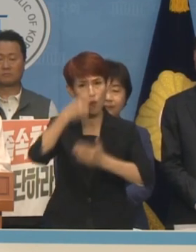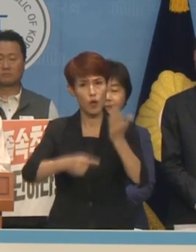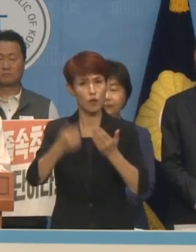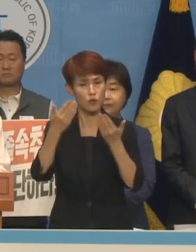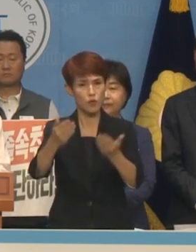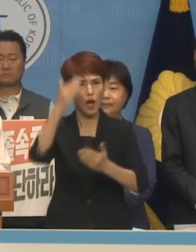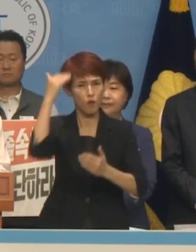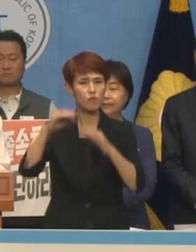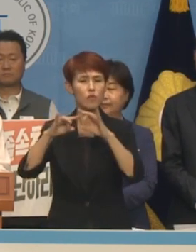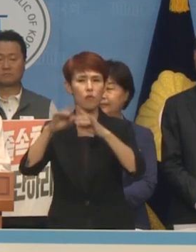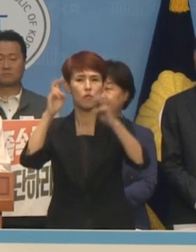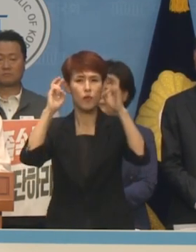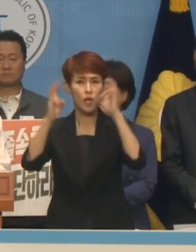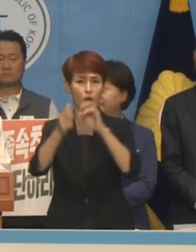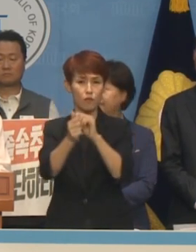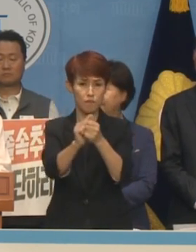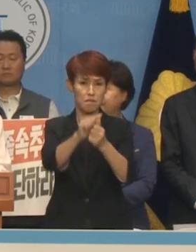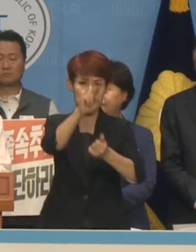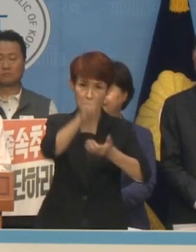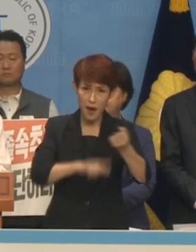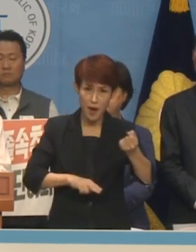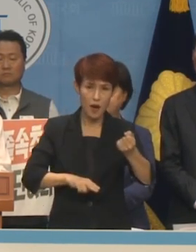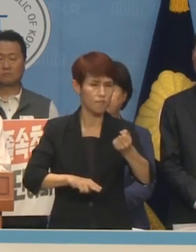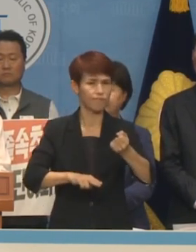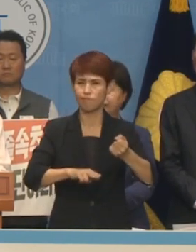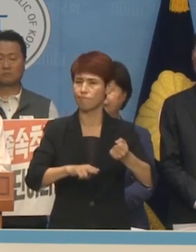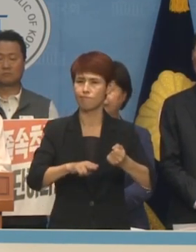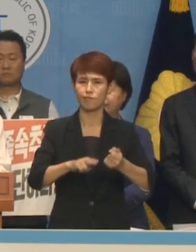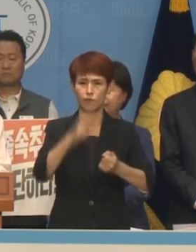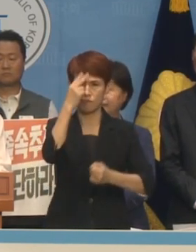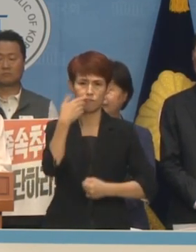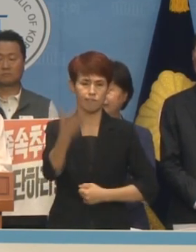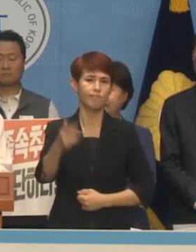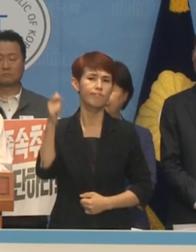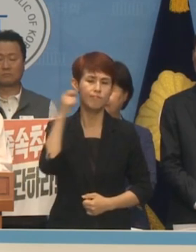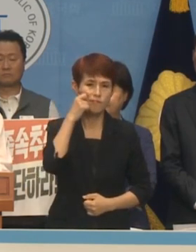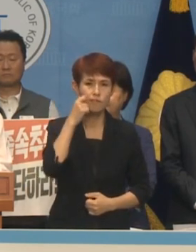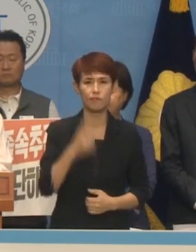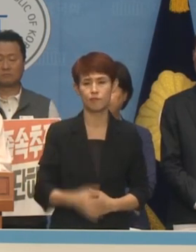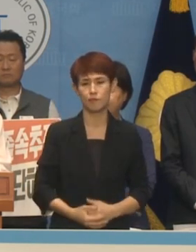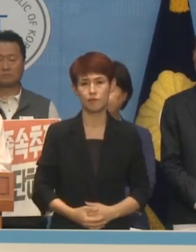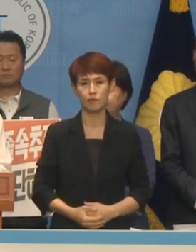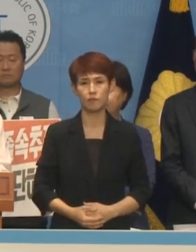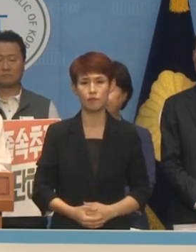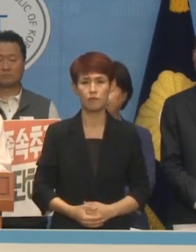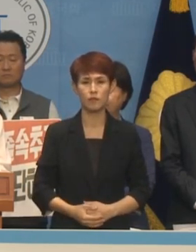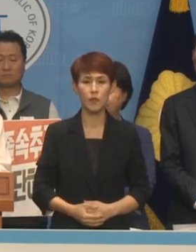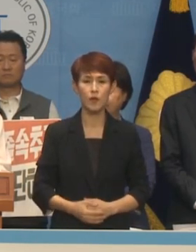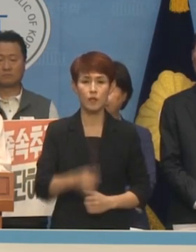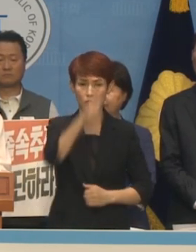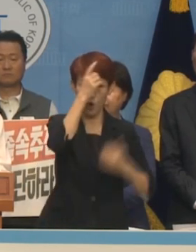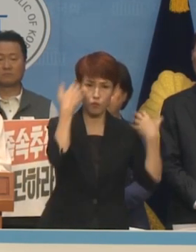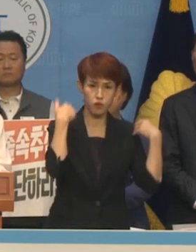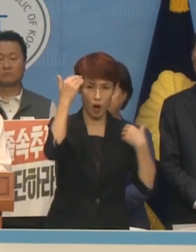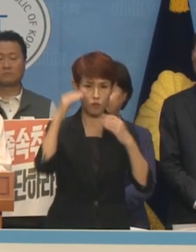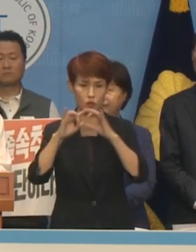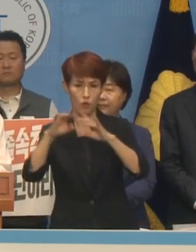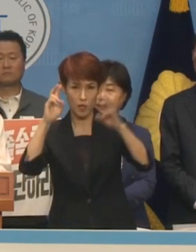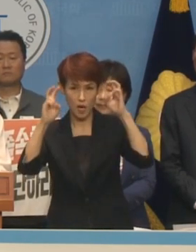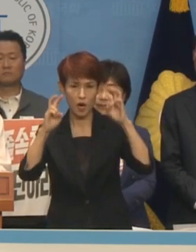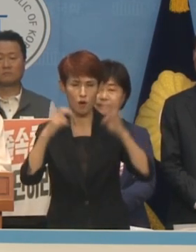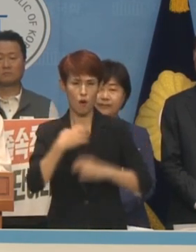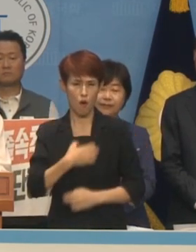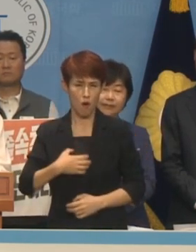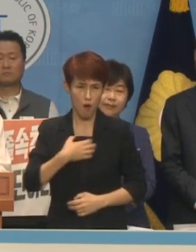한전 KDN 지분 매각을 절대 용납하지 않을 것이다. 그럼에도 정부와 한전이 우리 노동자들의